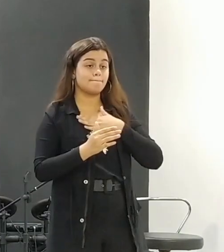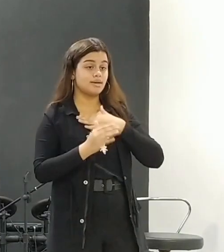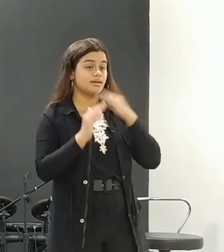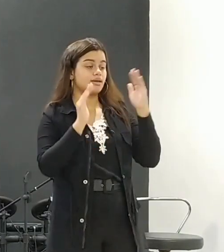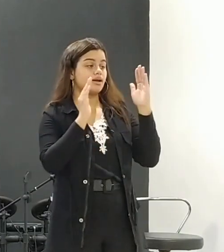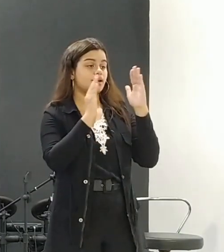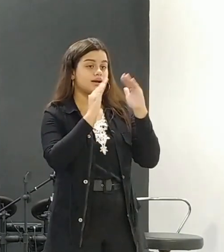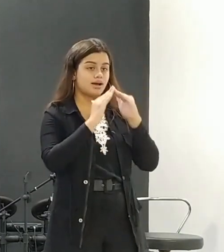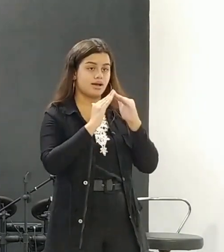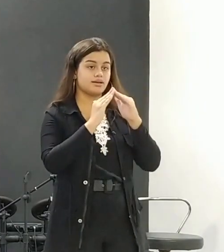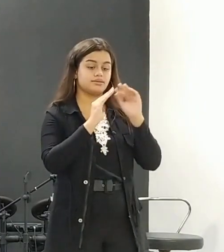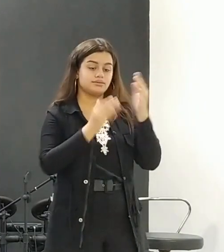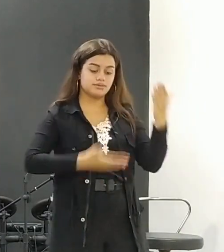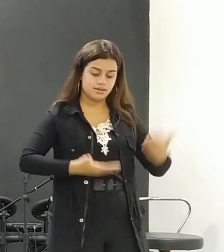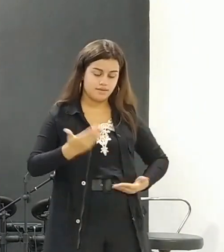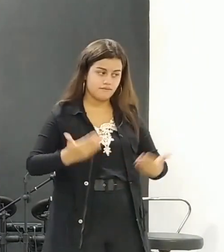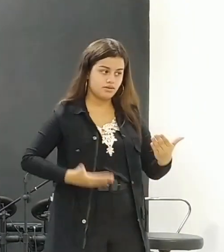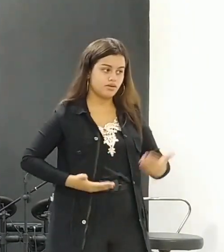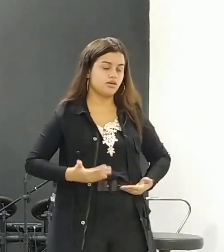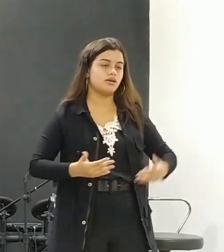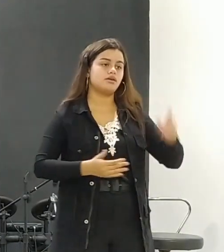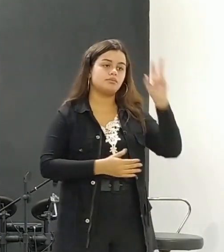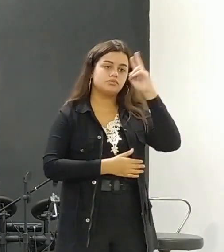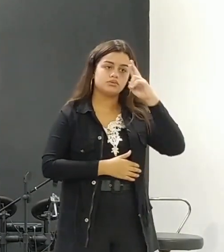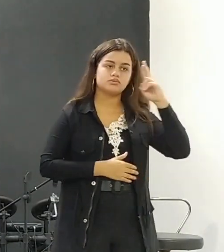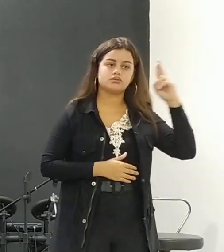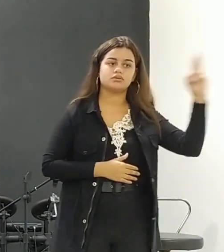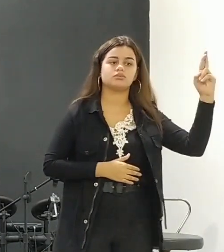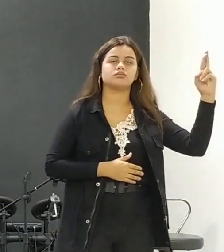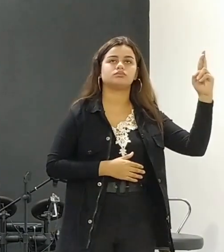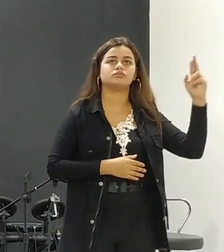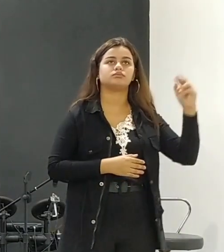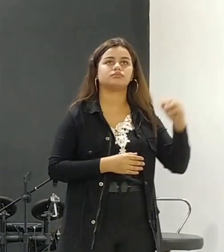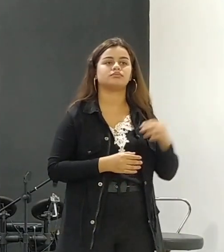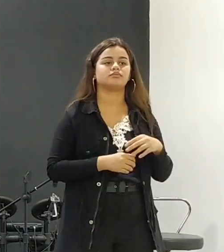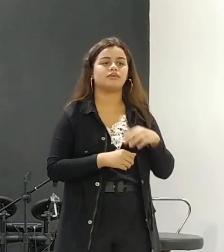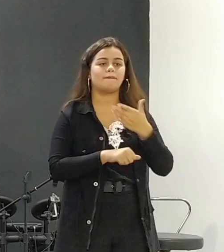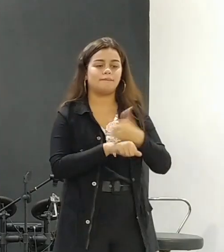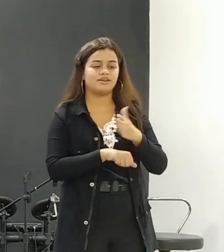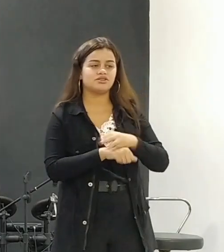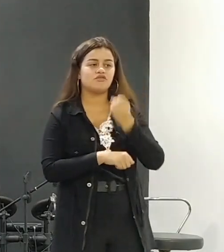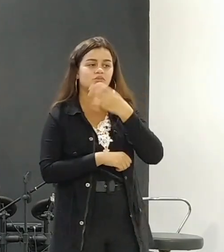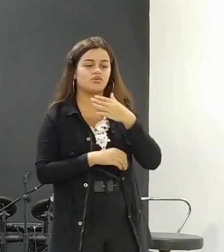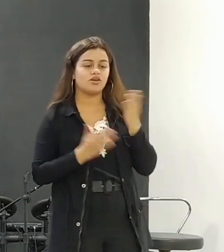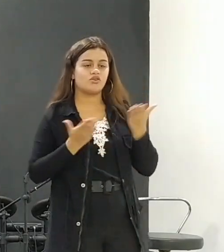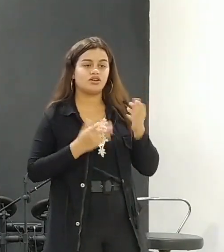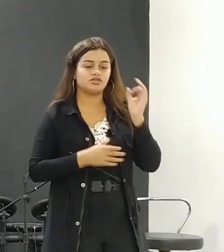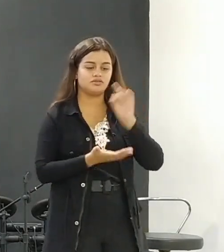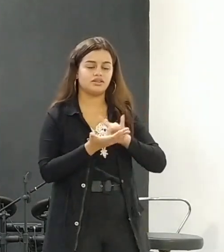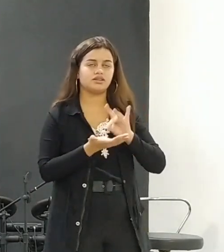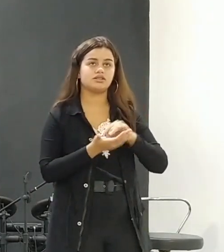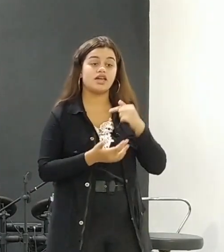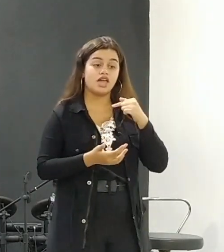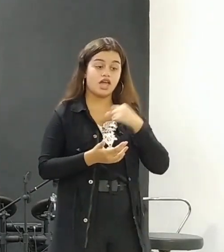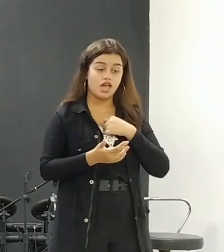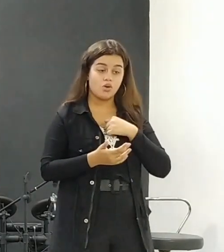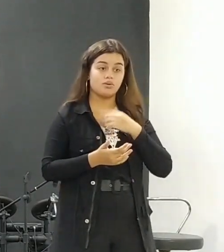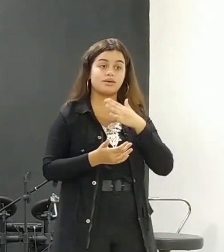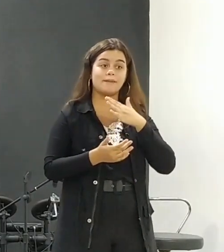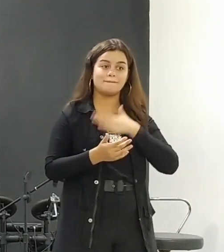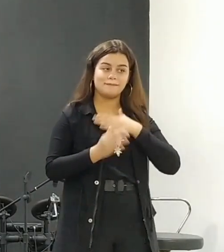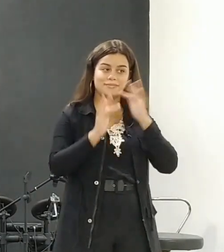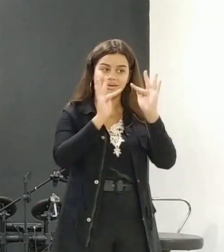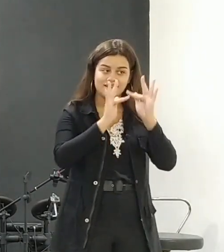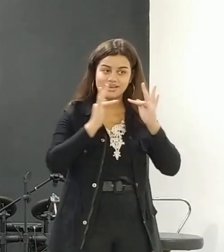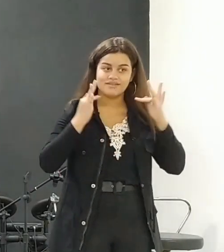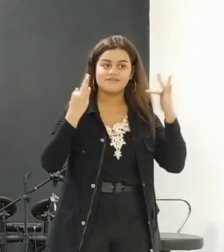a minha casa serviremos ao Senhor. Para treinar foi bom, agora vamos fazer a verdade. Porém eu e